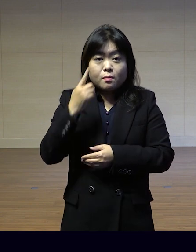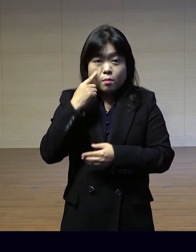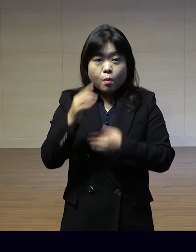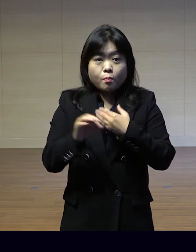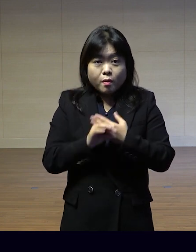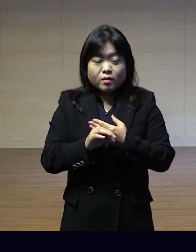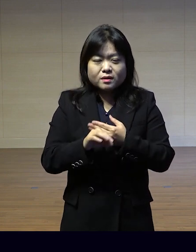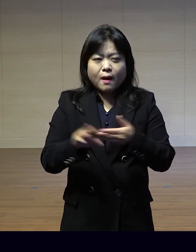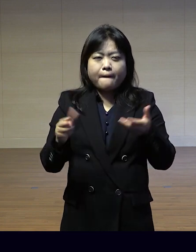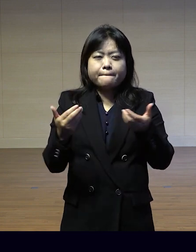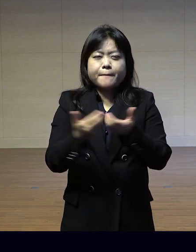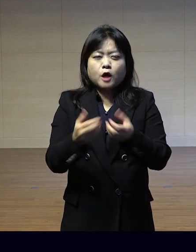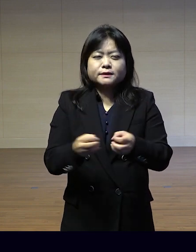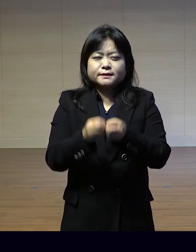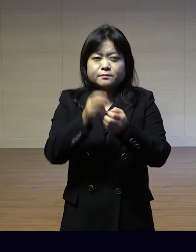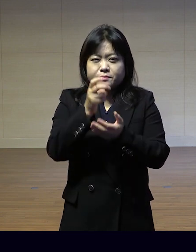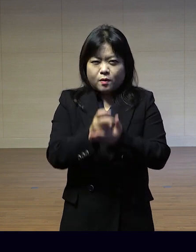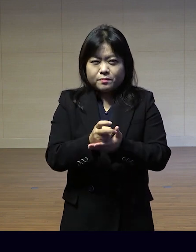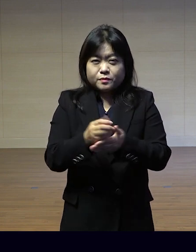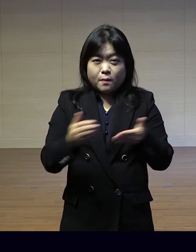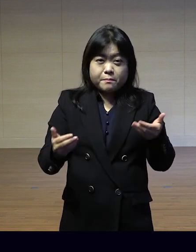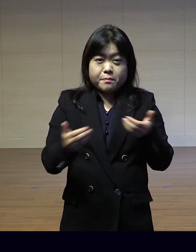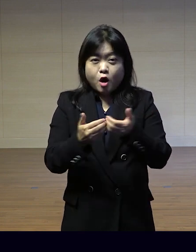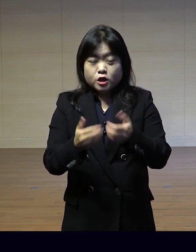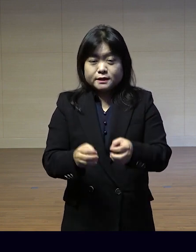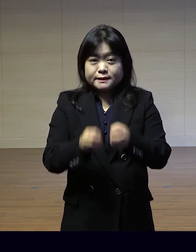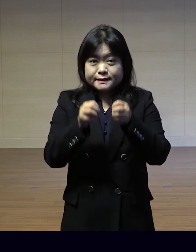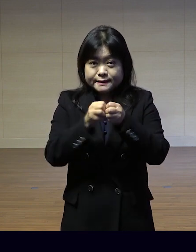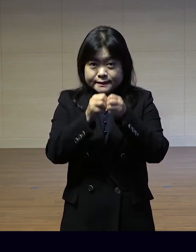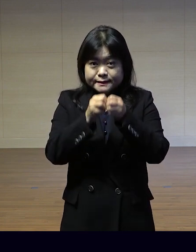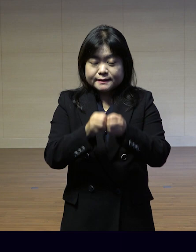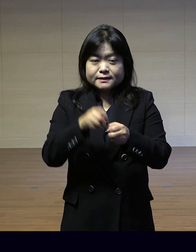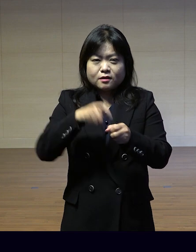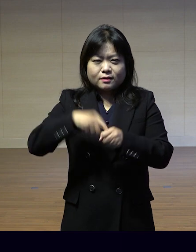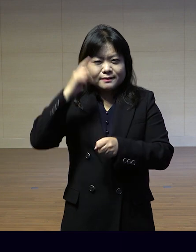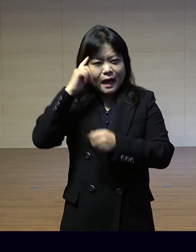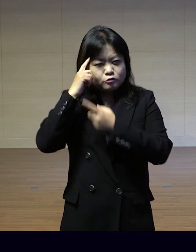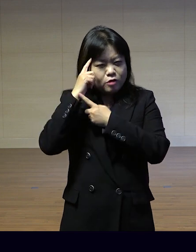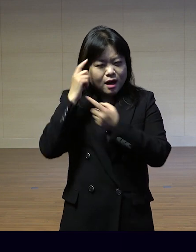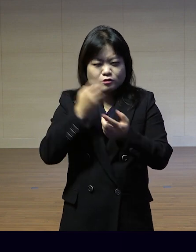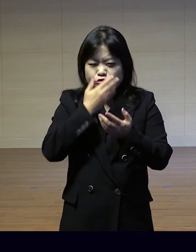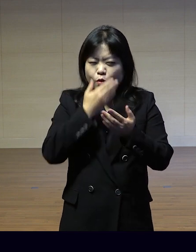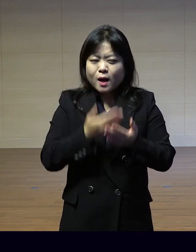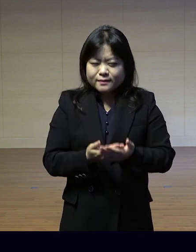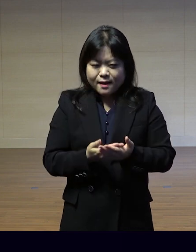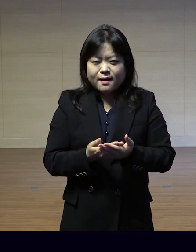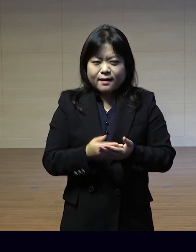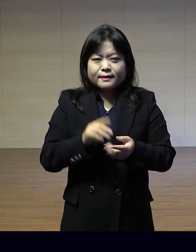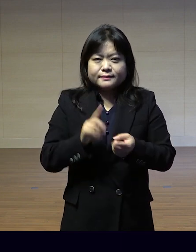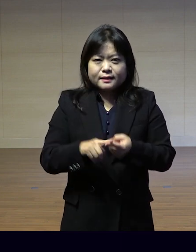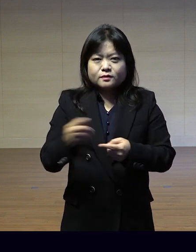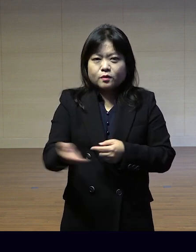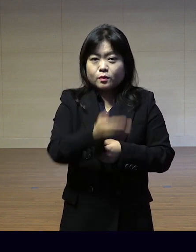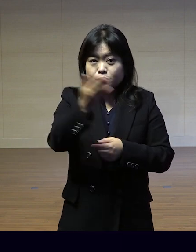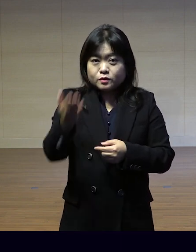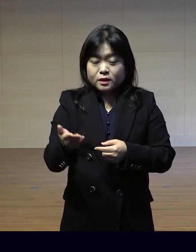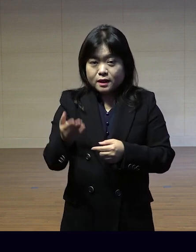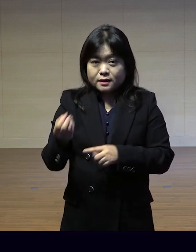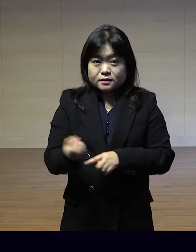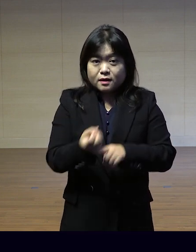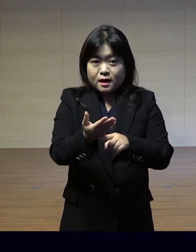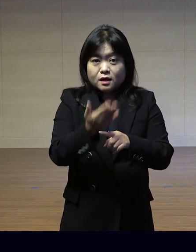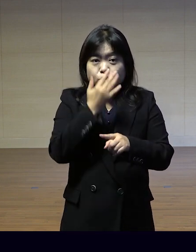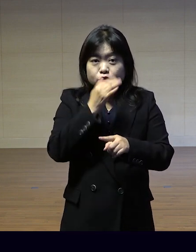거기서 이 변정법 혹은 변정적 사유라고 하는 것이 얼마나 중요한가를 라고 하는 것들을 이제 여러분한테 전달할 수 있을